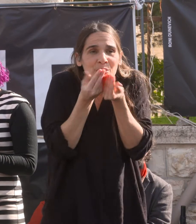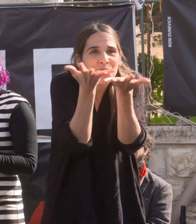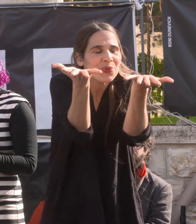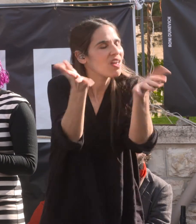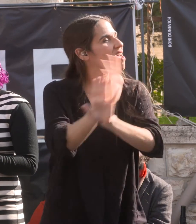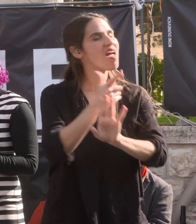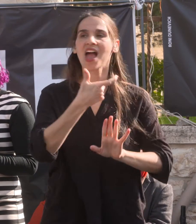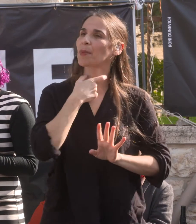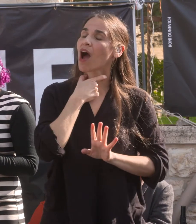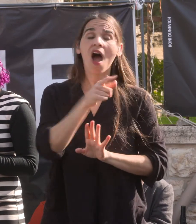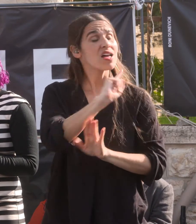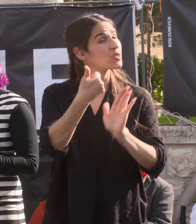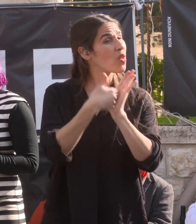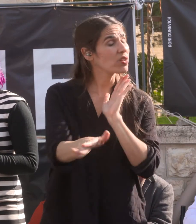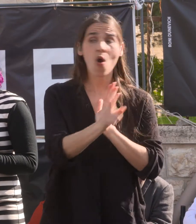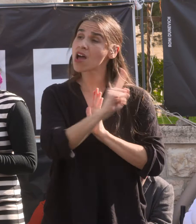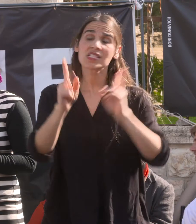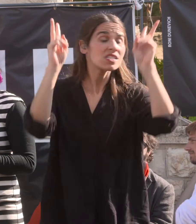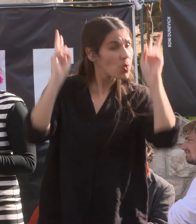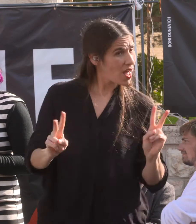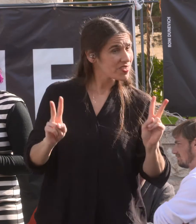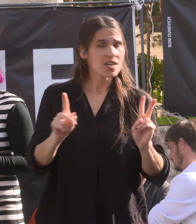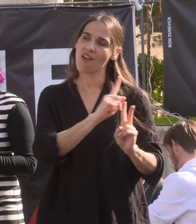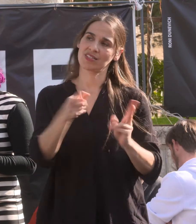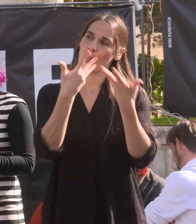לוותר, אסור לנו להפסיק ואסור לנו